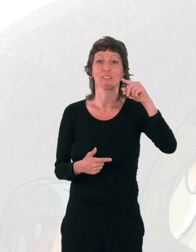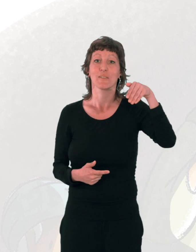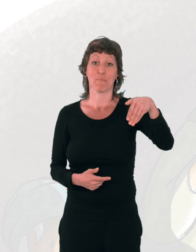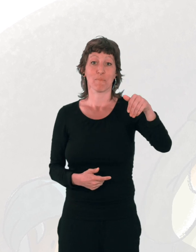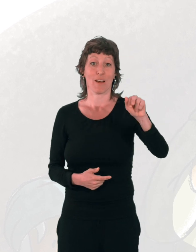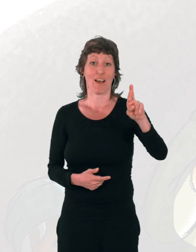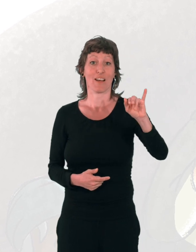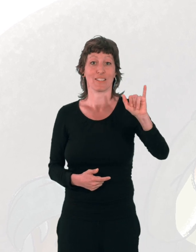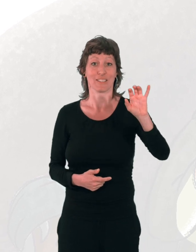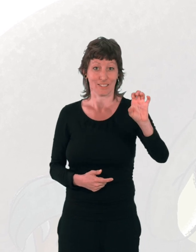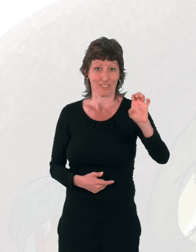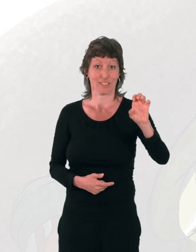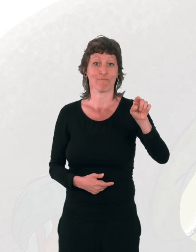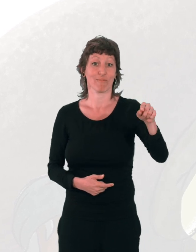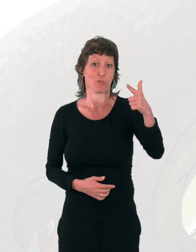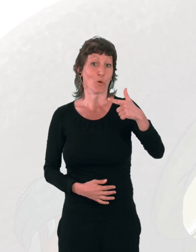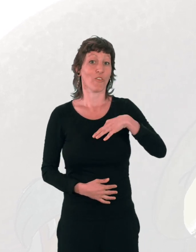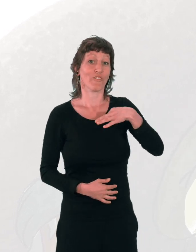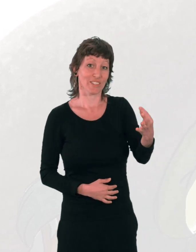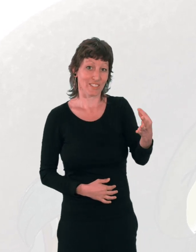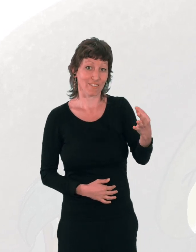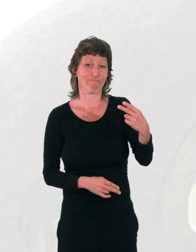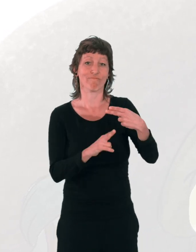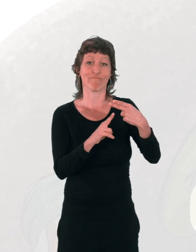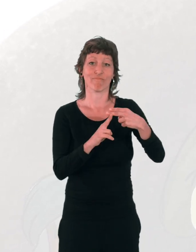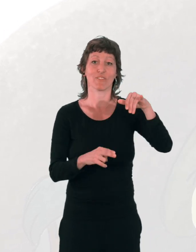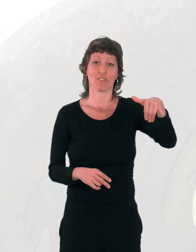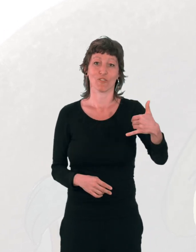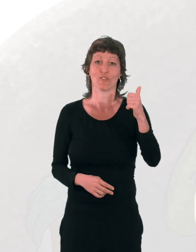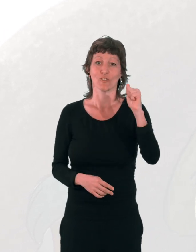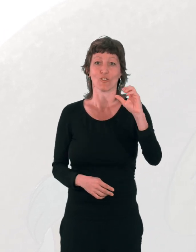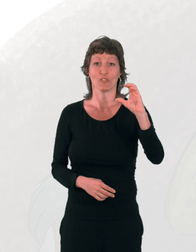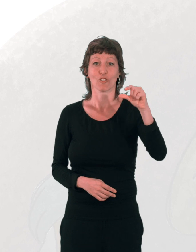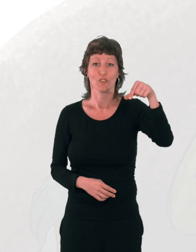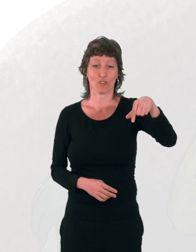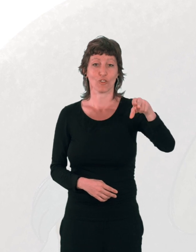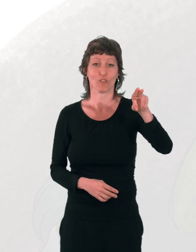Marie, la mère de Jacques le jeune et de José,